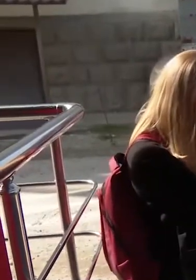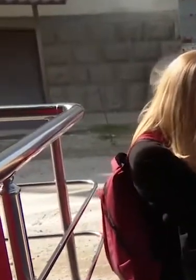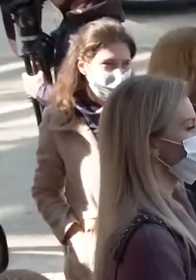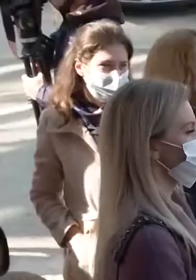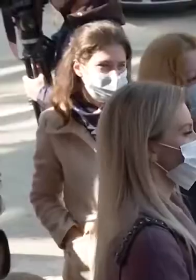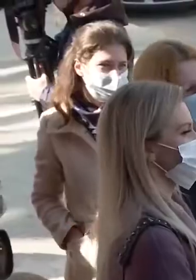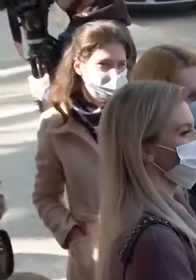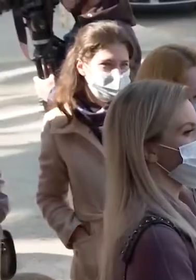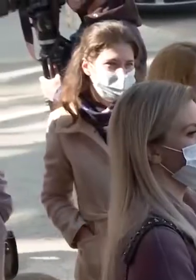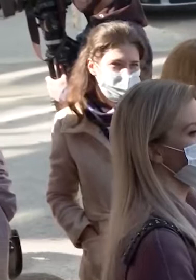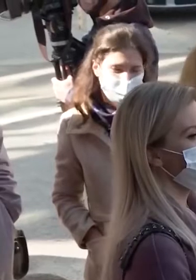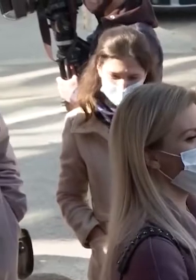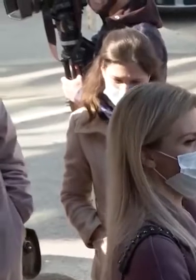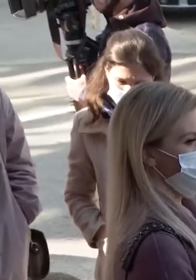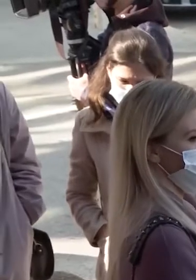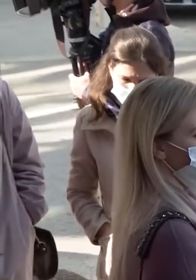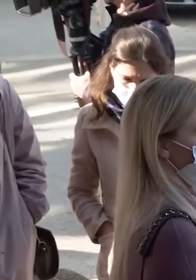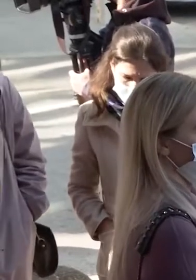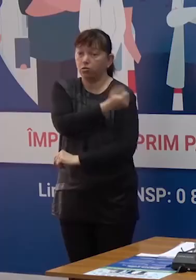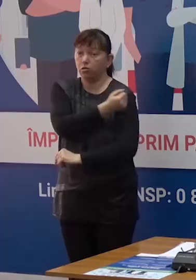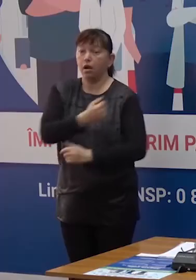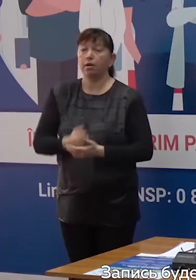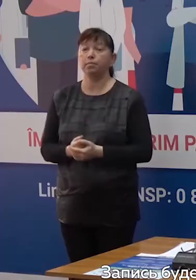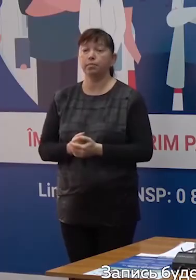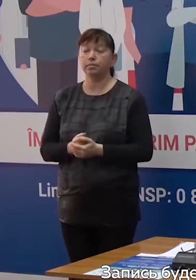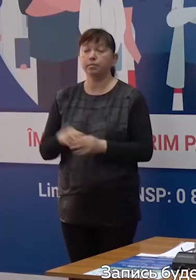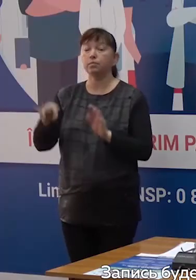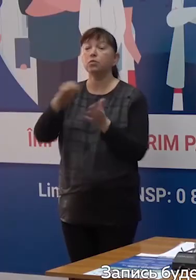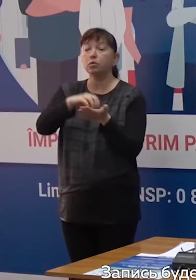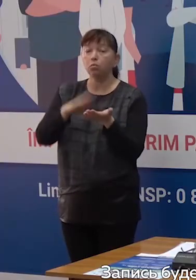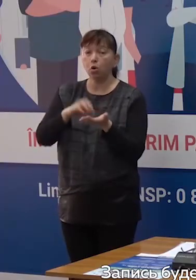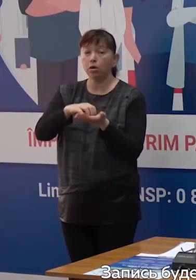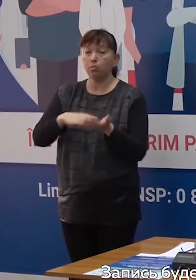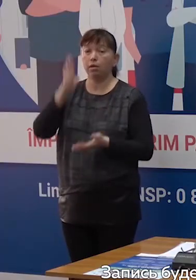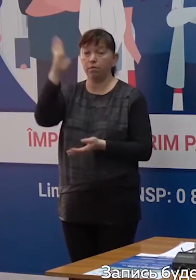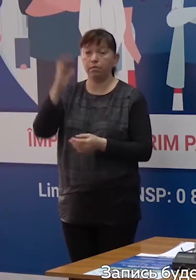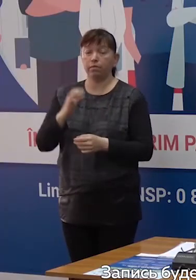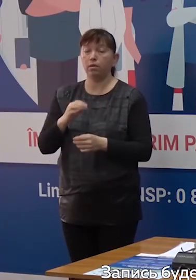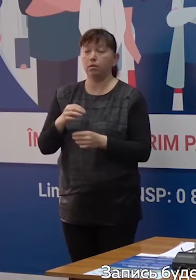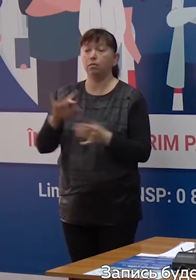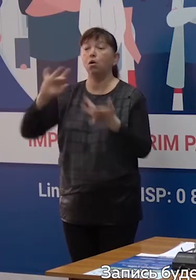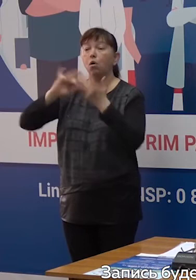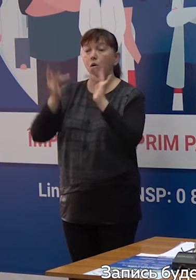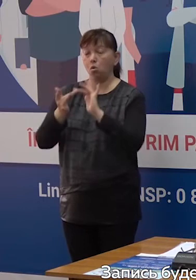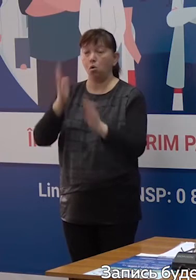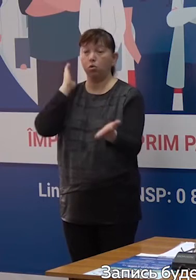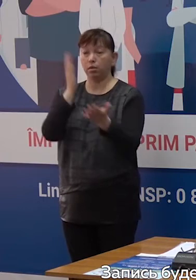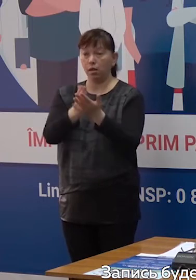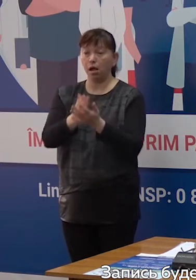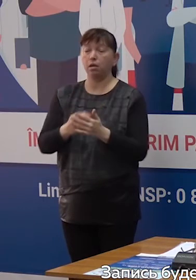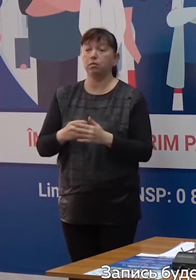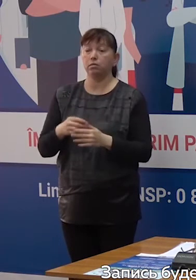будет больше сыворотки, процесс перейдет на цифровую платформу. Программария се ваше онлайн, в база